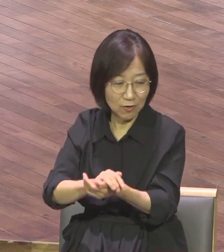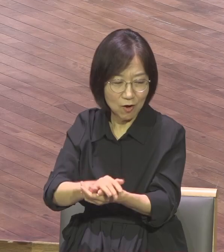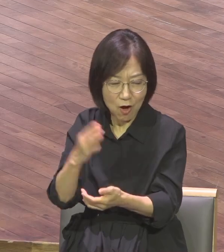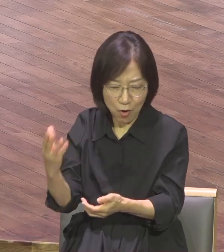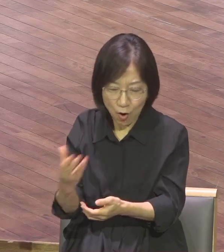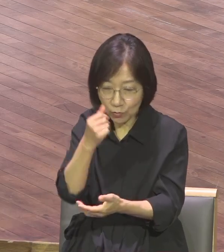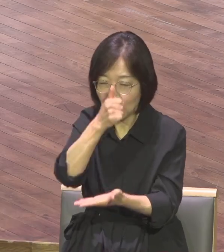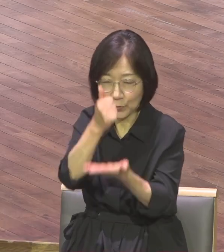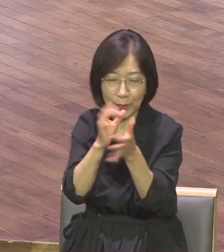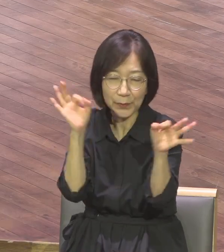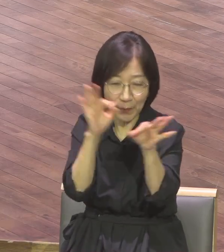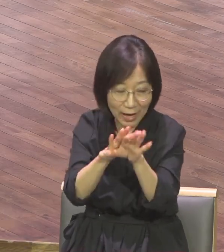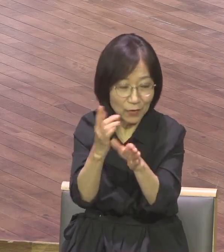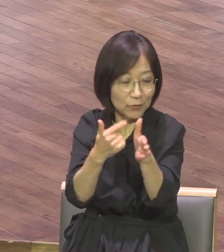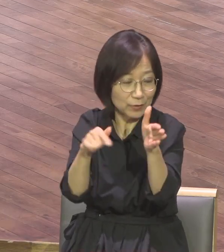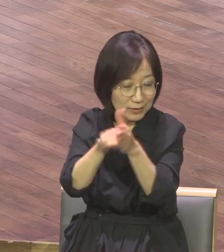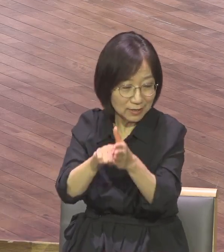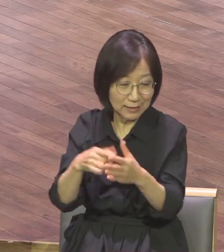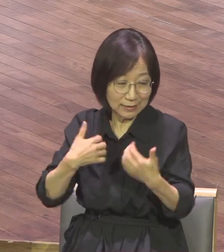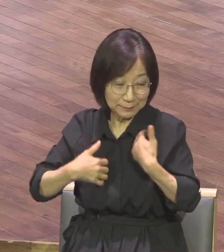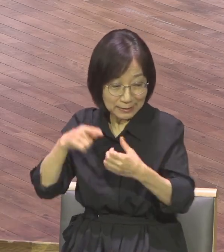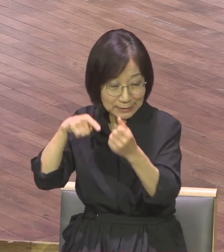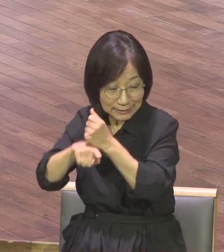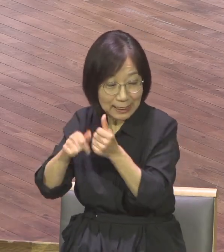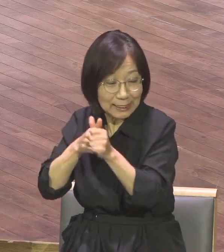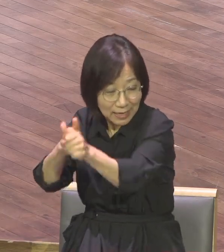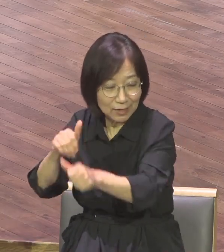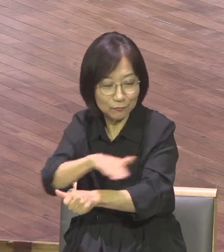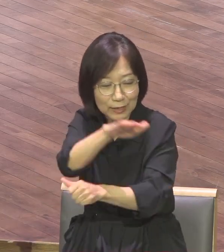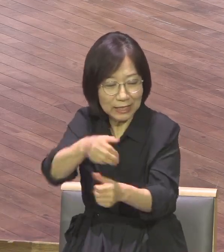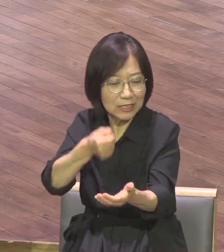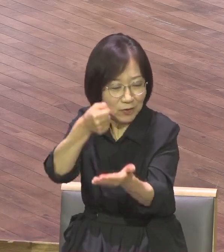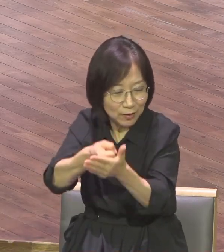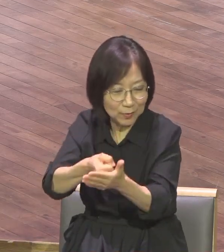없게 하시려고 그 기쁘신 뜻대로 우리를 예정하사